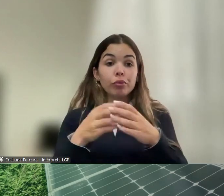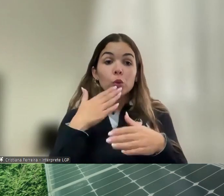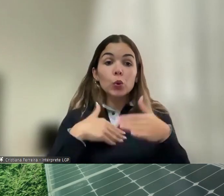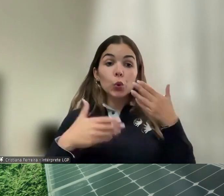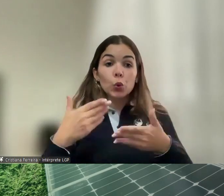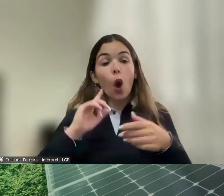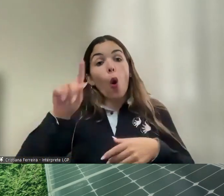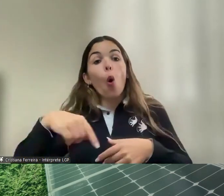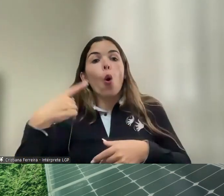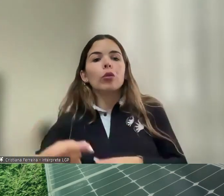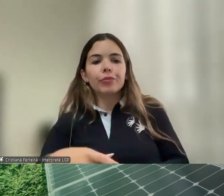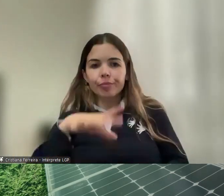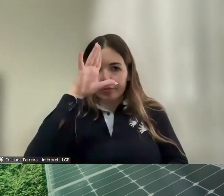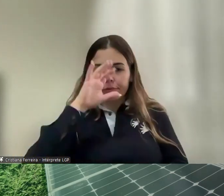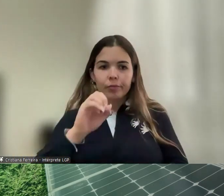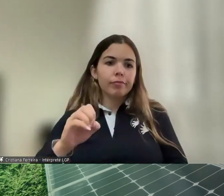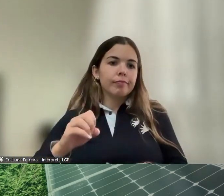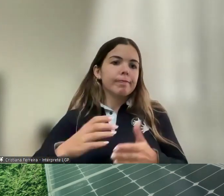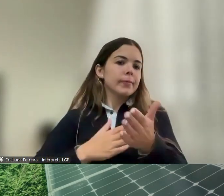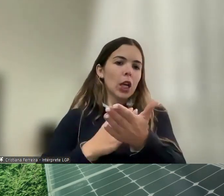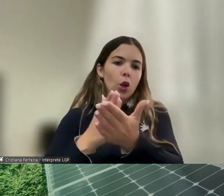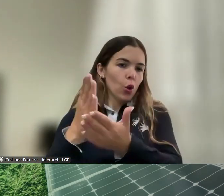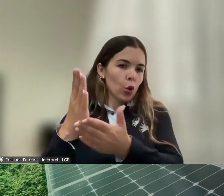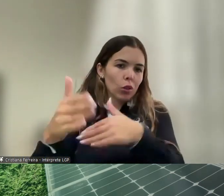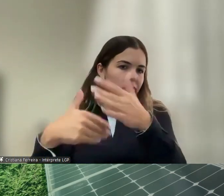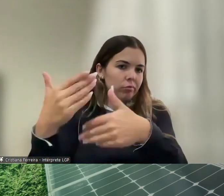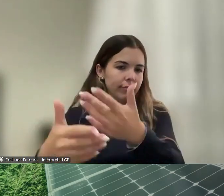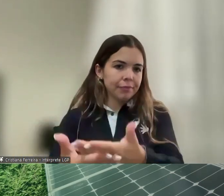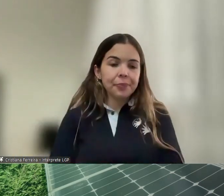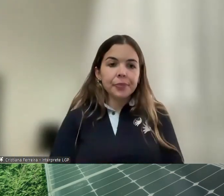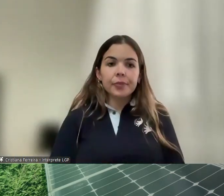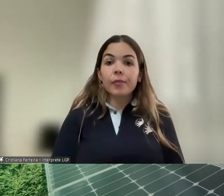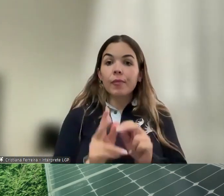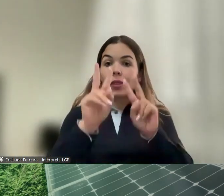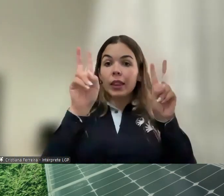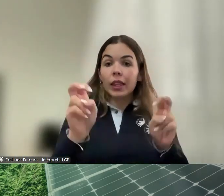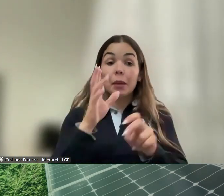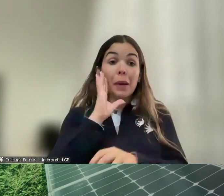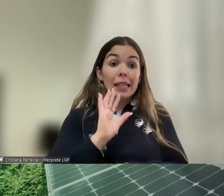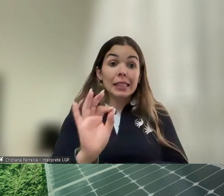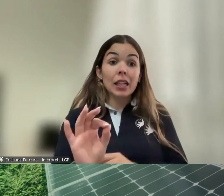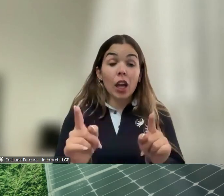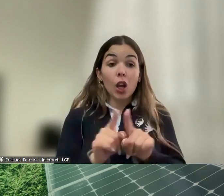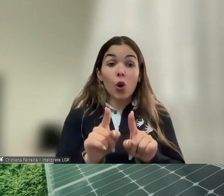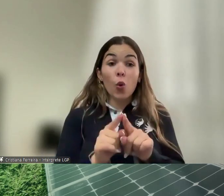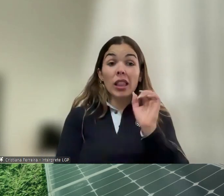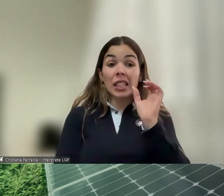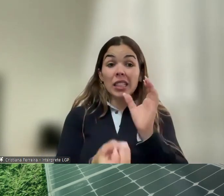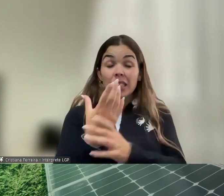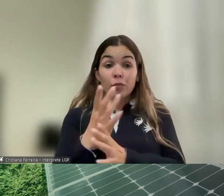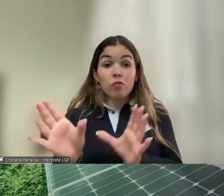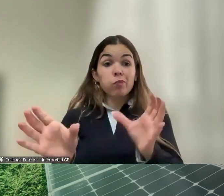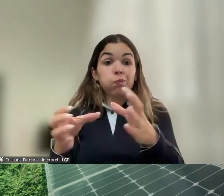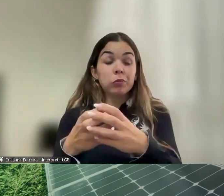outro ministério e por aí fora. Uma abordagem deste tipo leva à criação de silos na administração